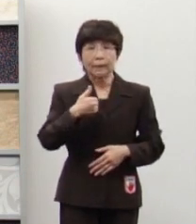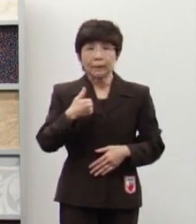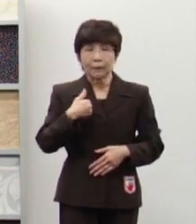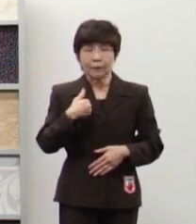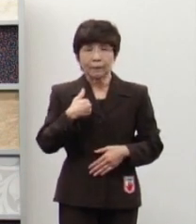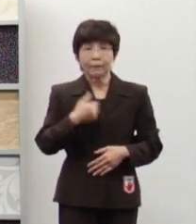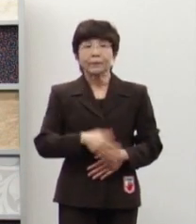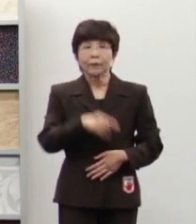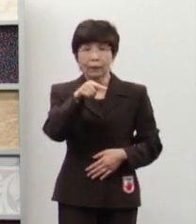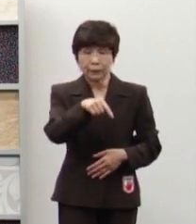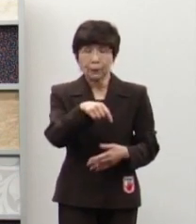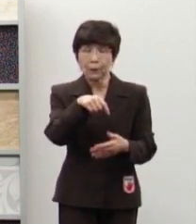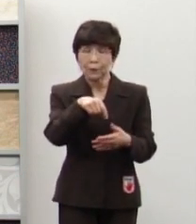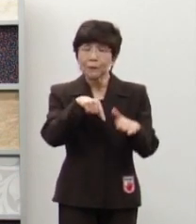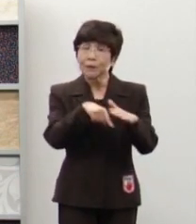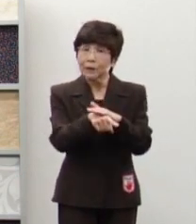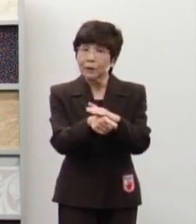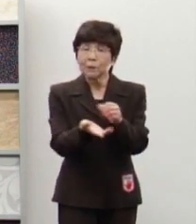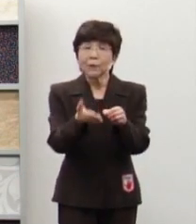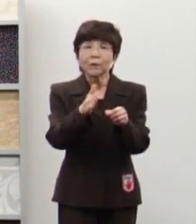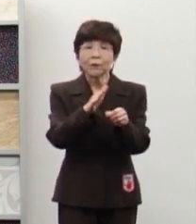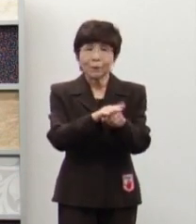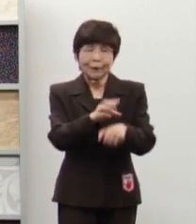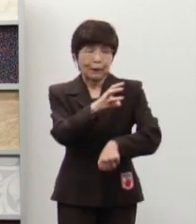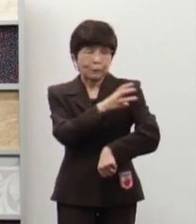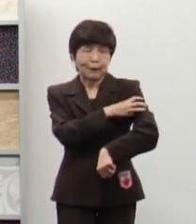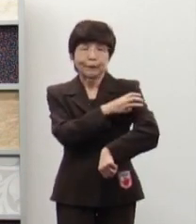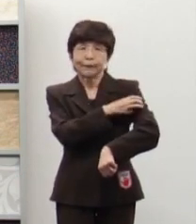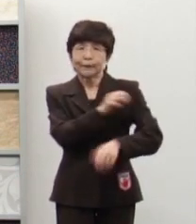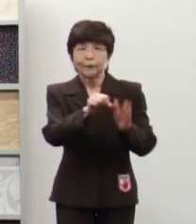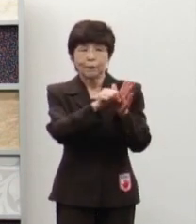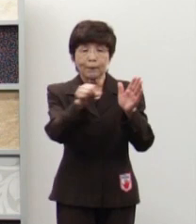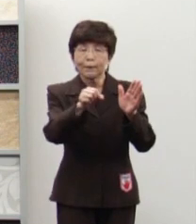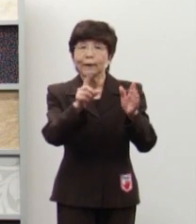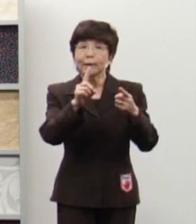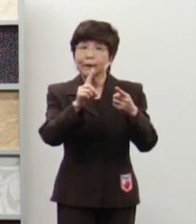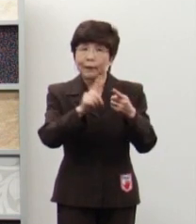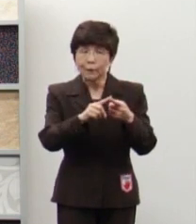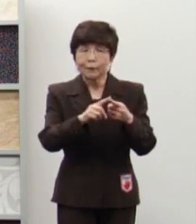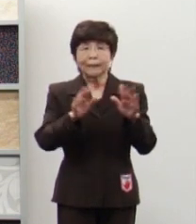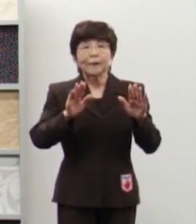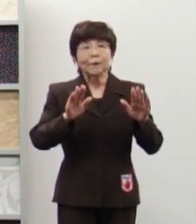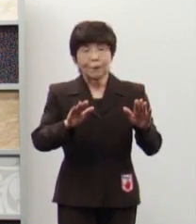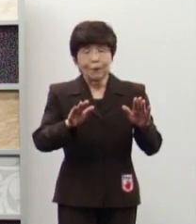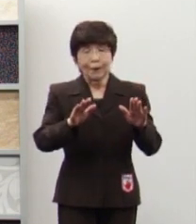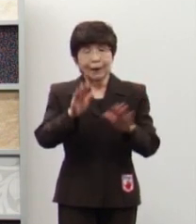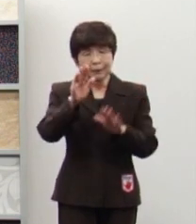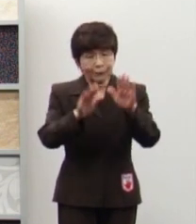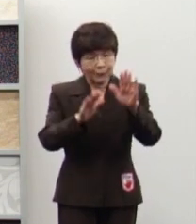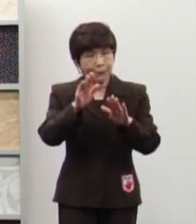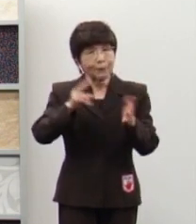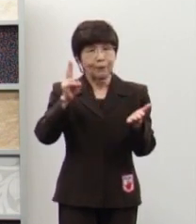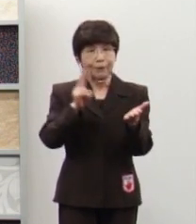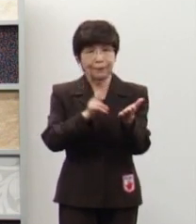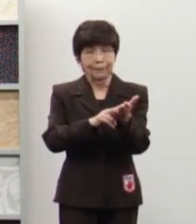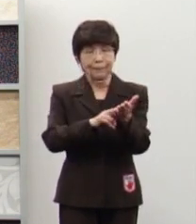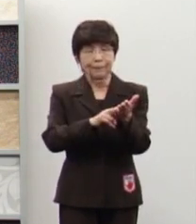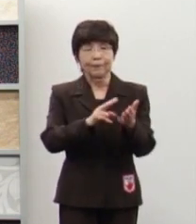したエビデンスに基づきましてワクチン接種の効果に見合う範囲内で基準を緩和することとしたものであります